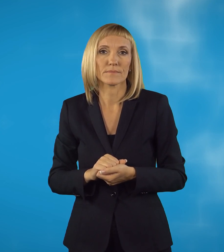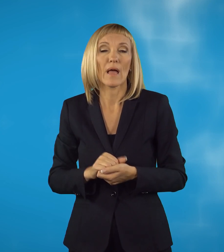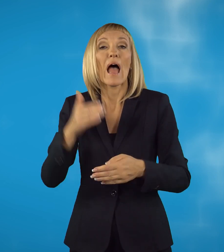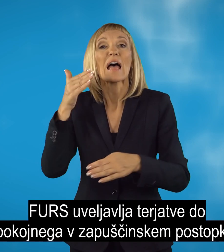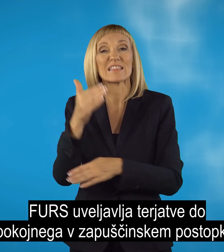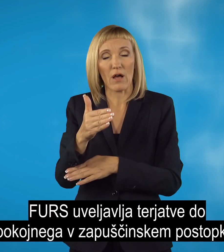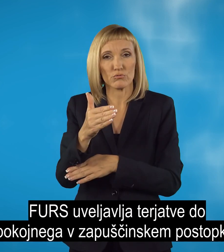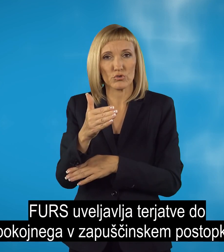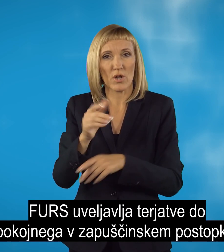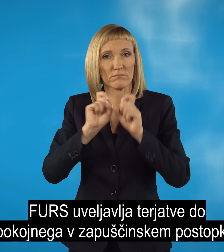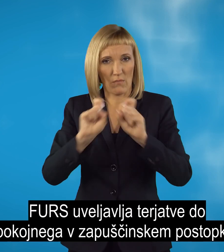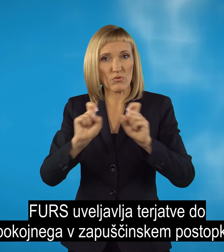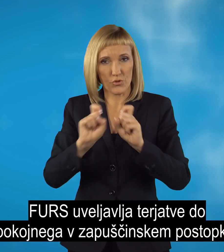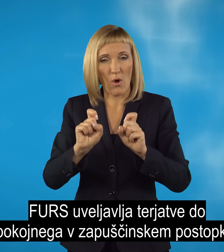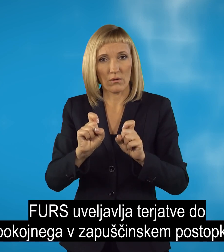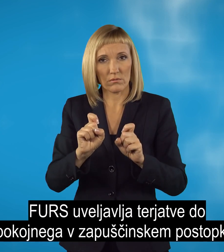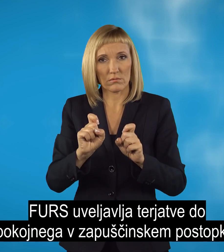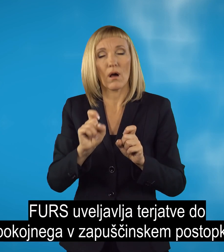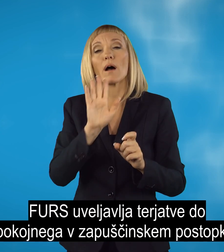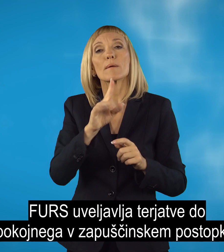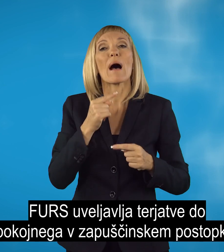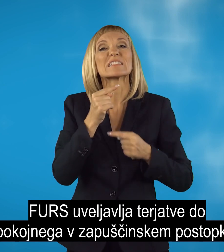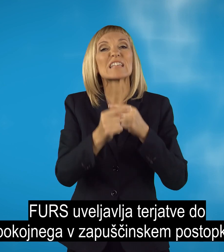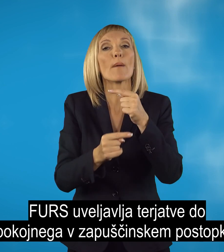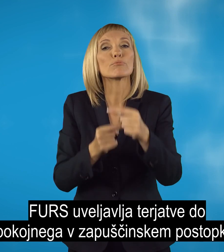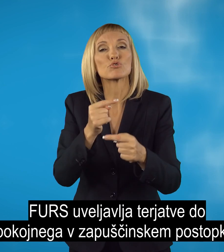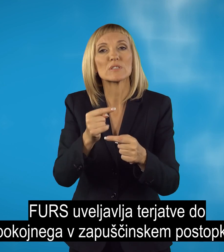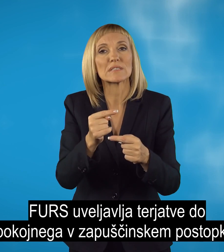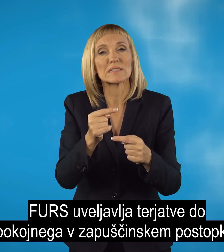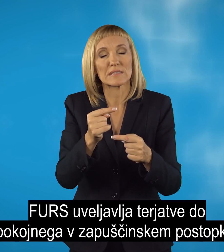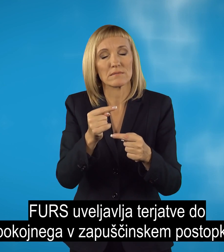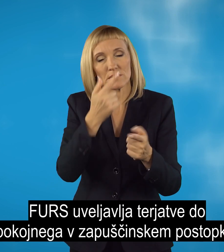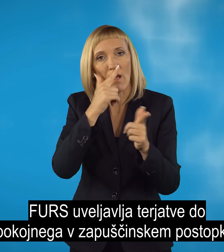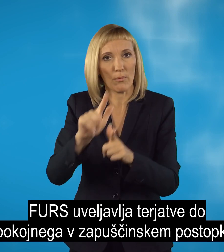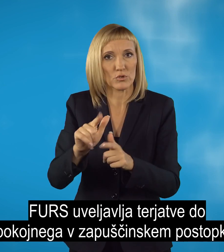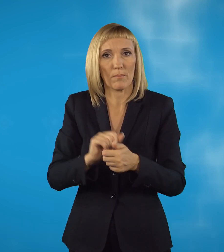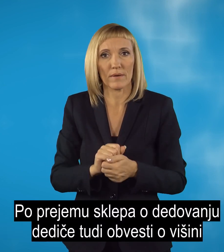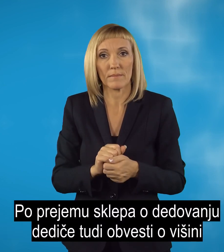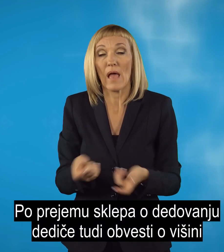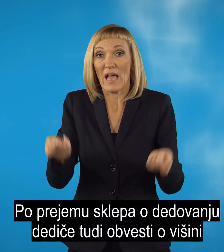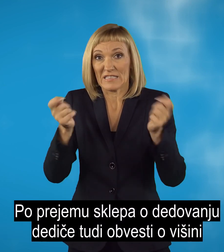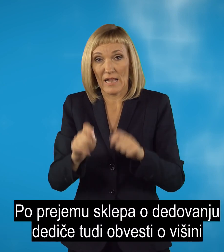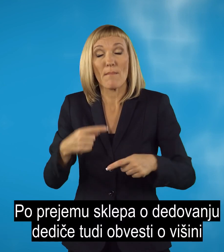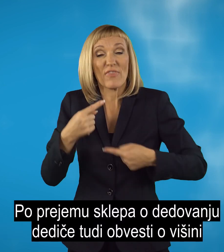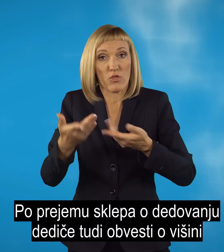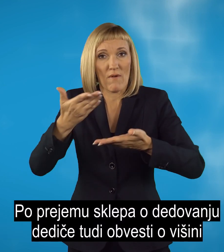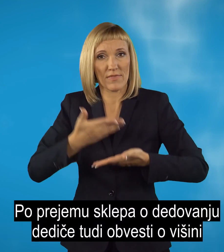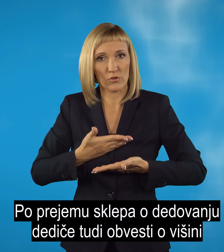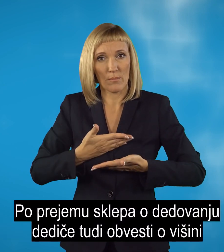Furs uveljavlja terjatve do pokojnega v zapuščinskem postopku. Po prejemu sklepa o dedovanju